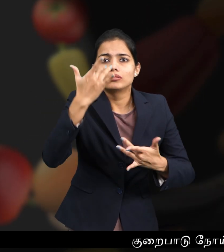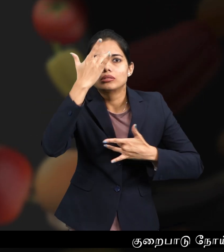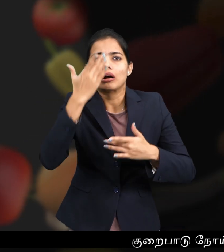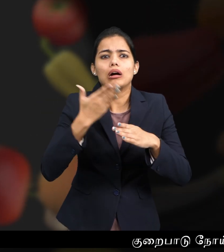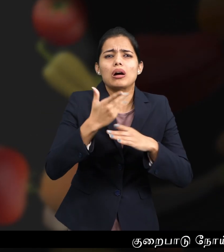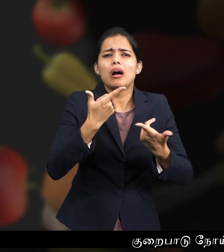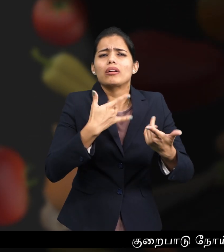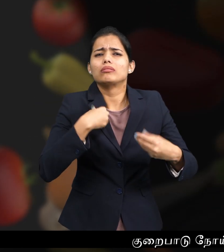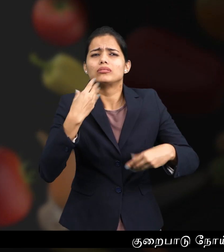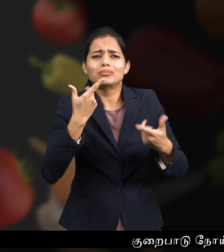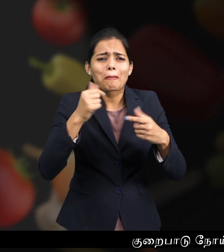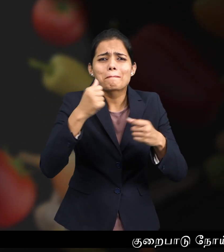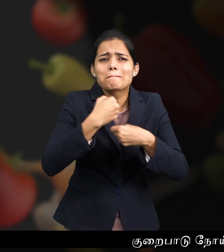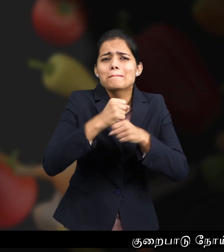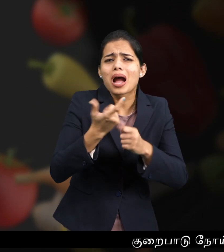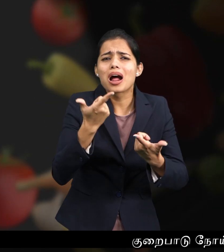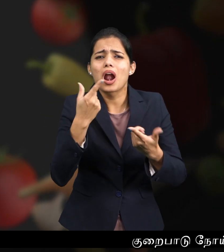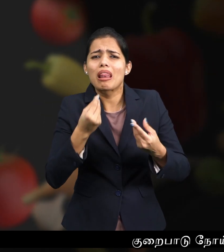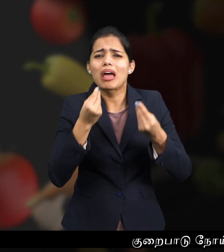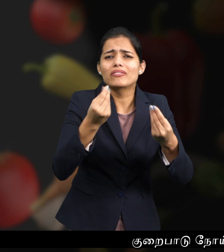அனைத்து குறைபாடு நோய்களையும் தடுக்கலாம்.